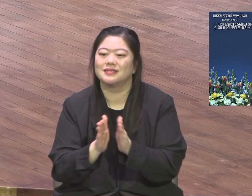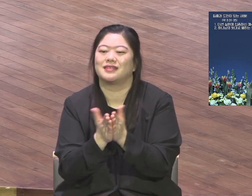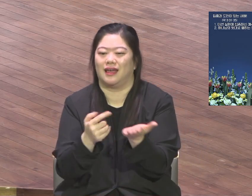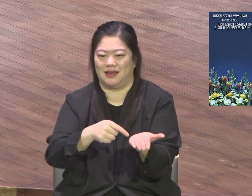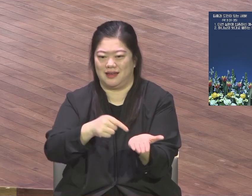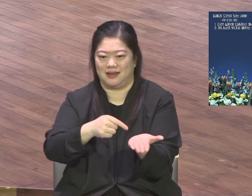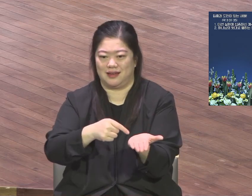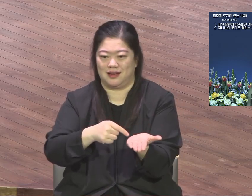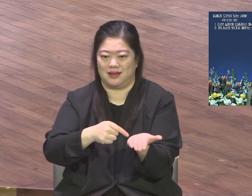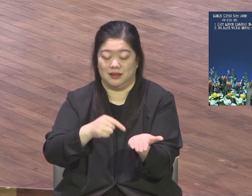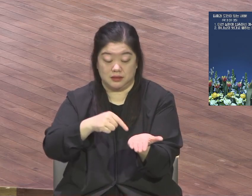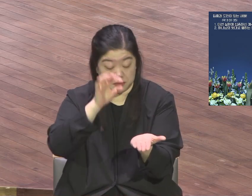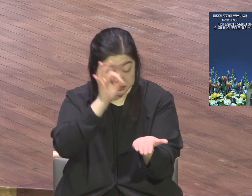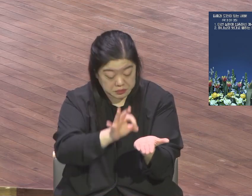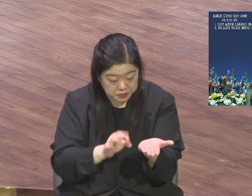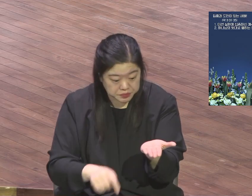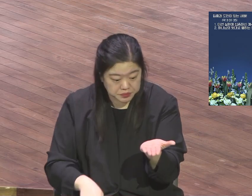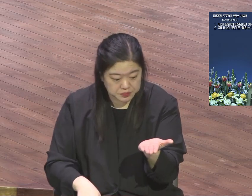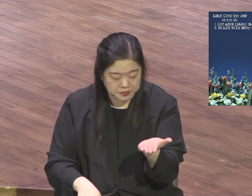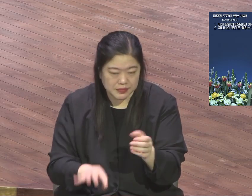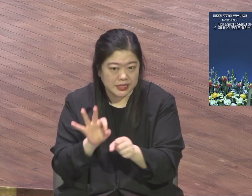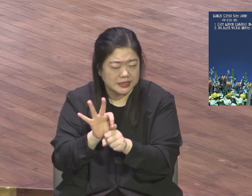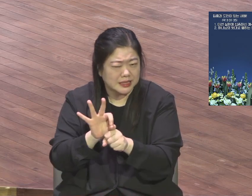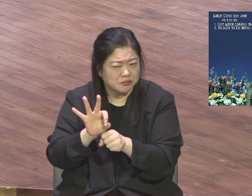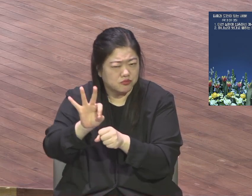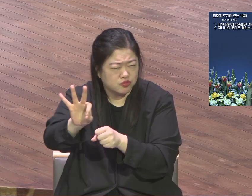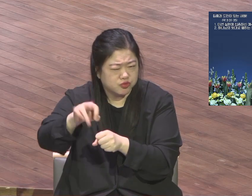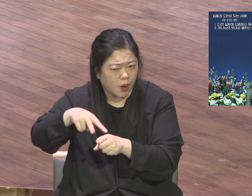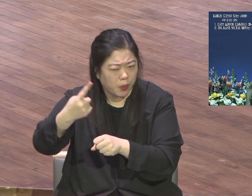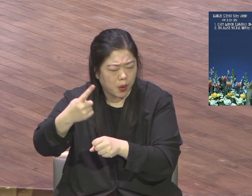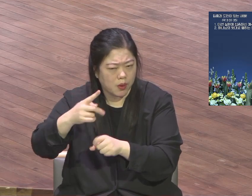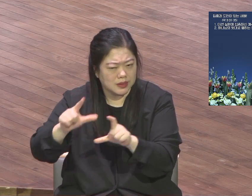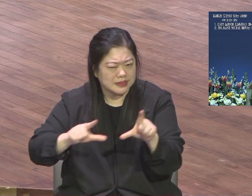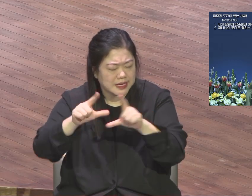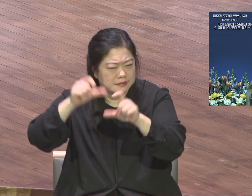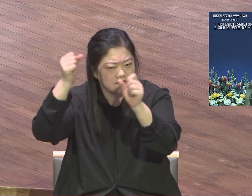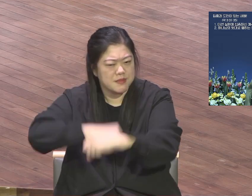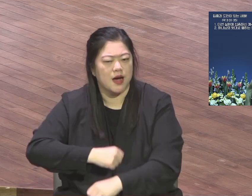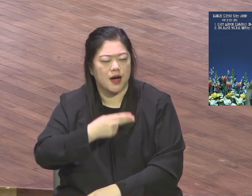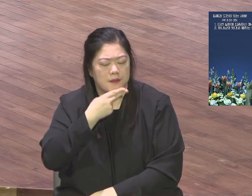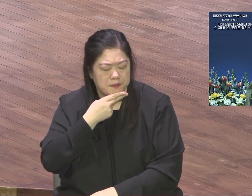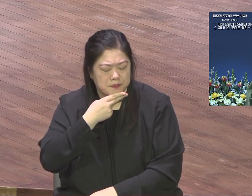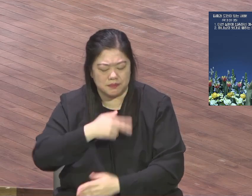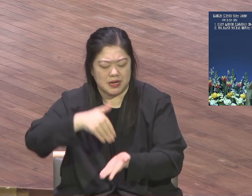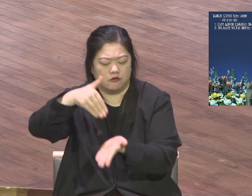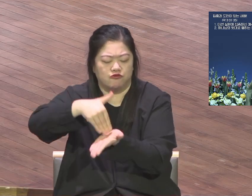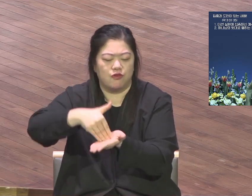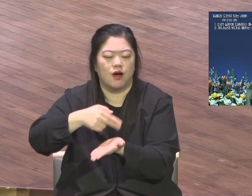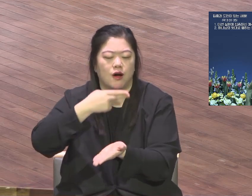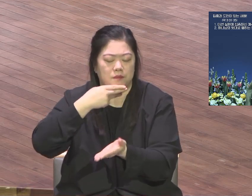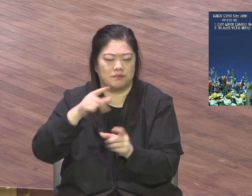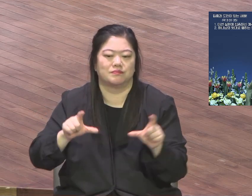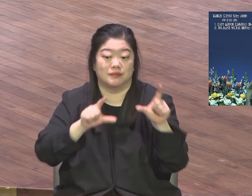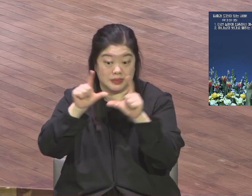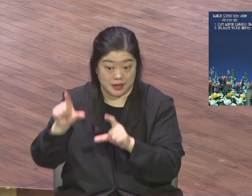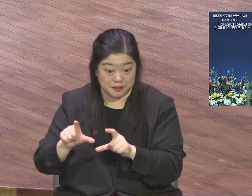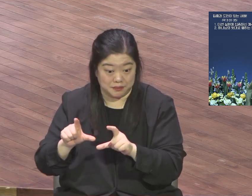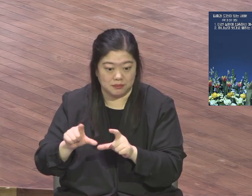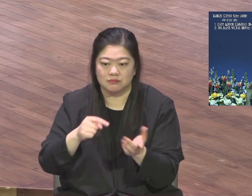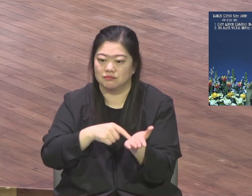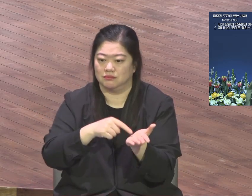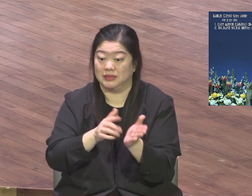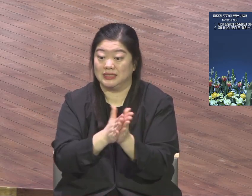후 후회하지 않는 인생이라는 부제가 붙어 있어요. 10년 후 후회하지 않는 인생. 이